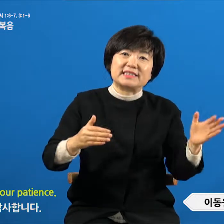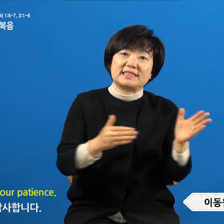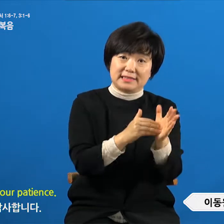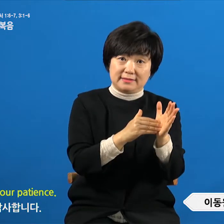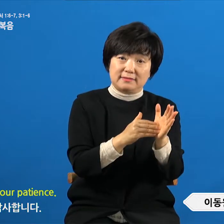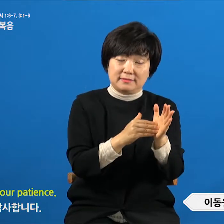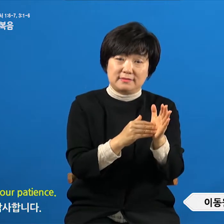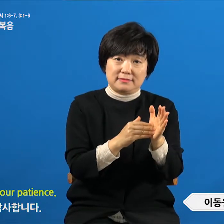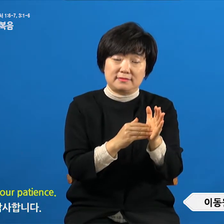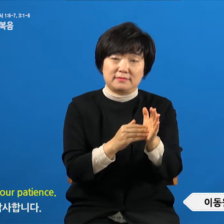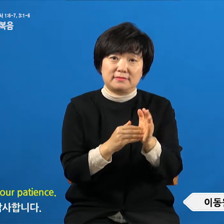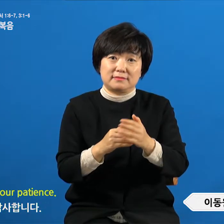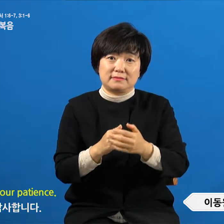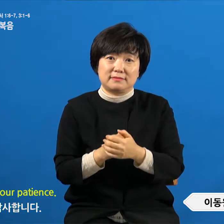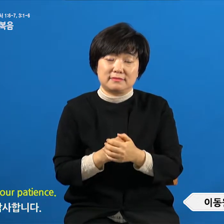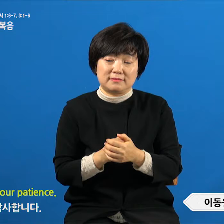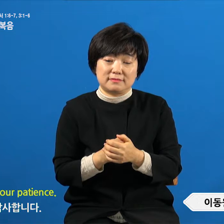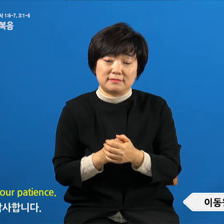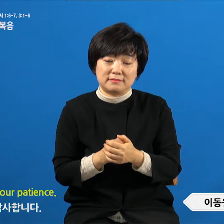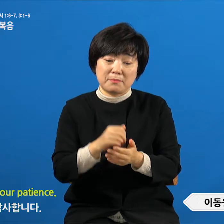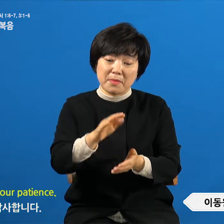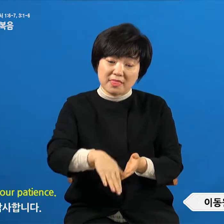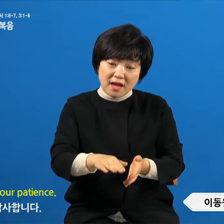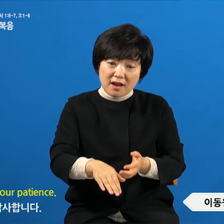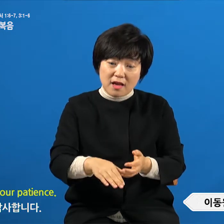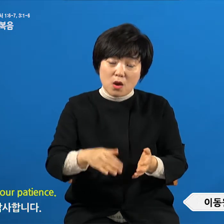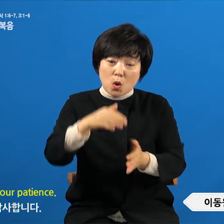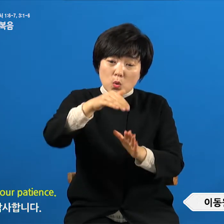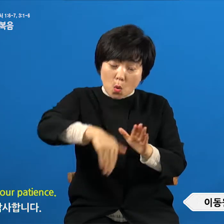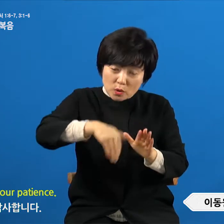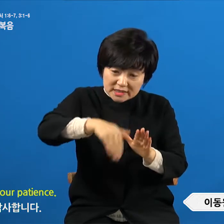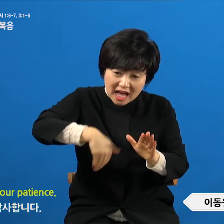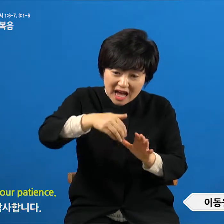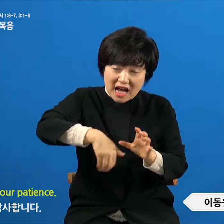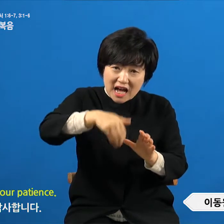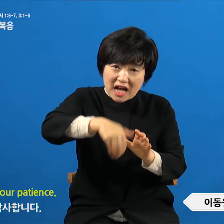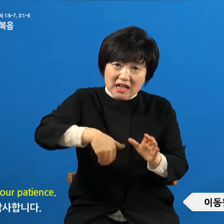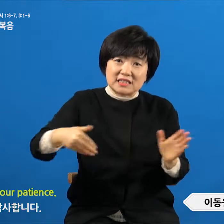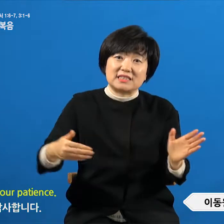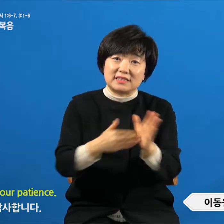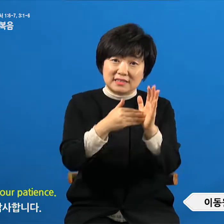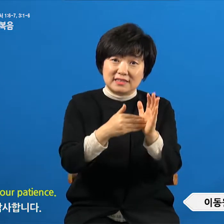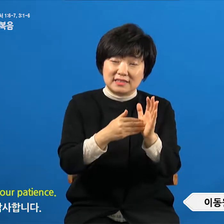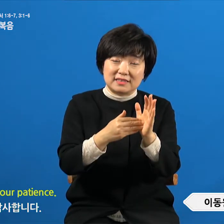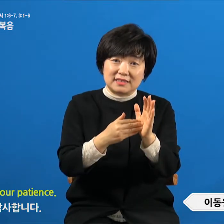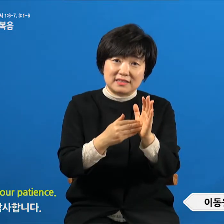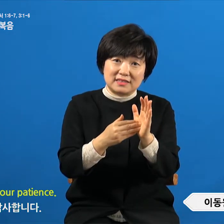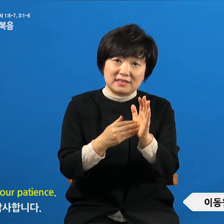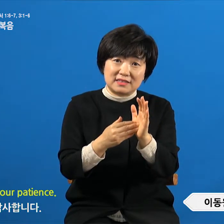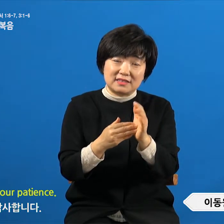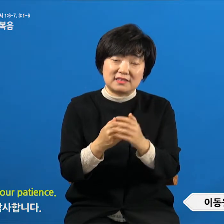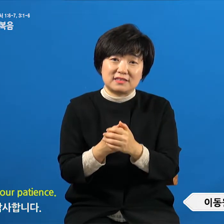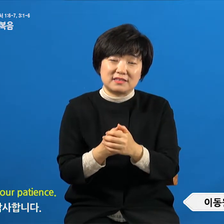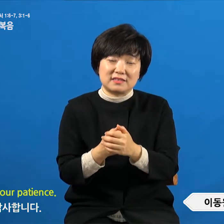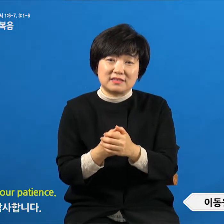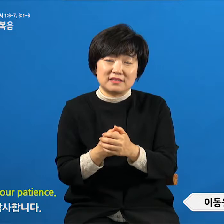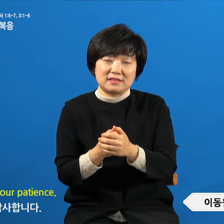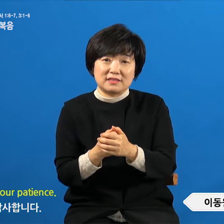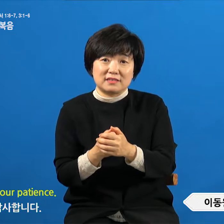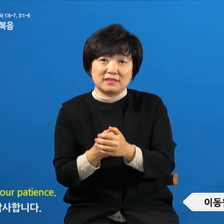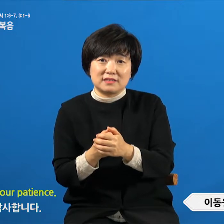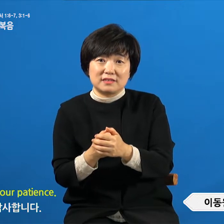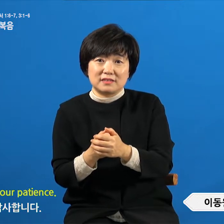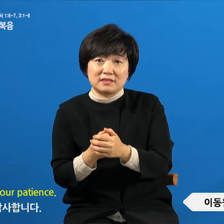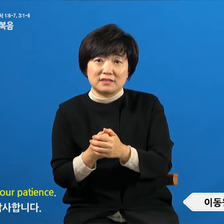your patience. 이 비문의 맨 아래에 쓰여 있는 거예요. 공사 끝. Thank you for your